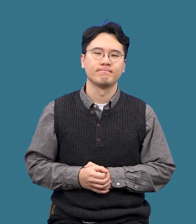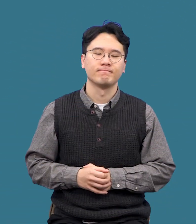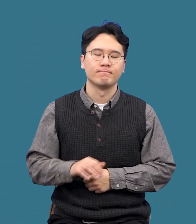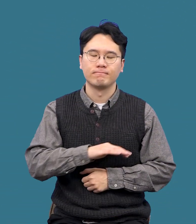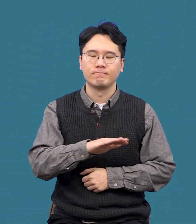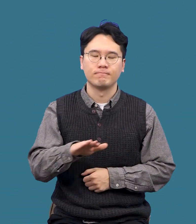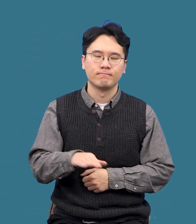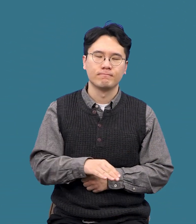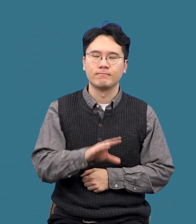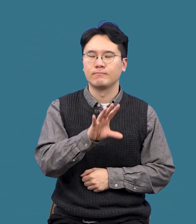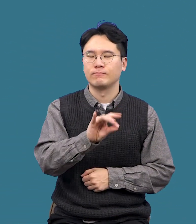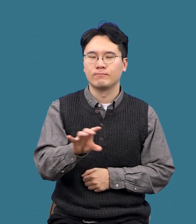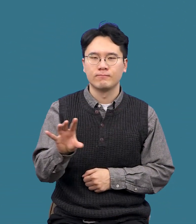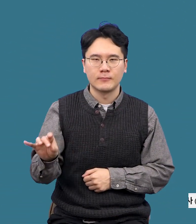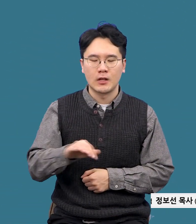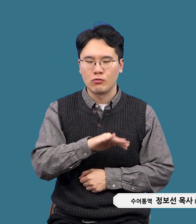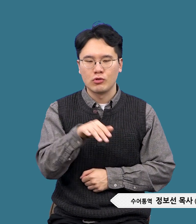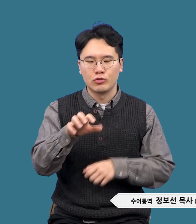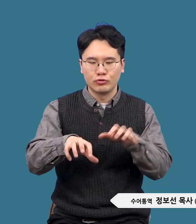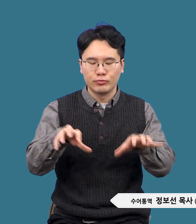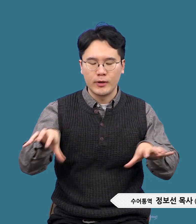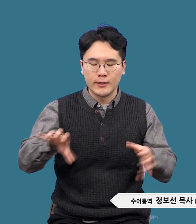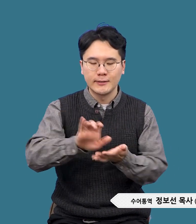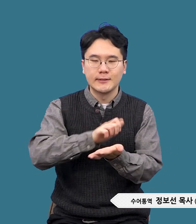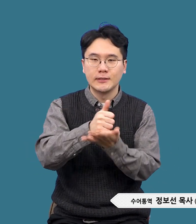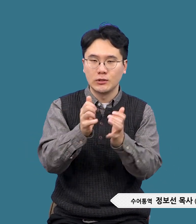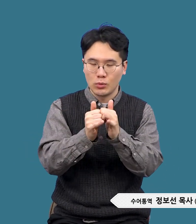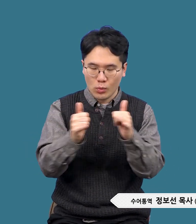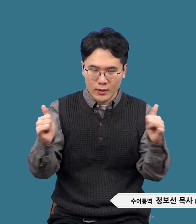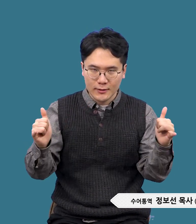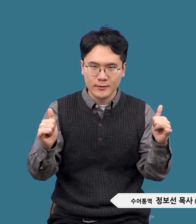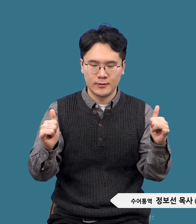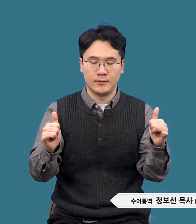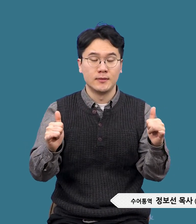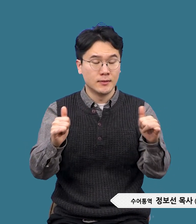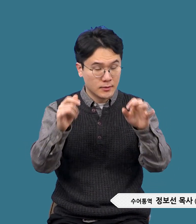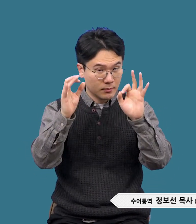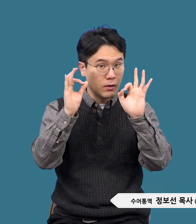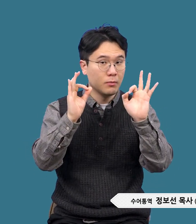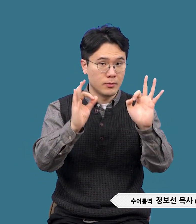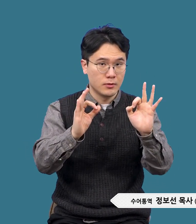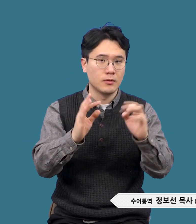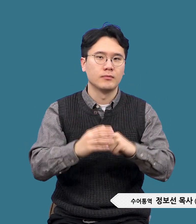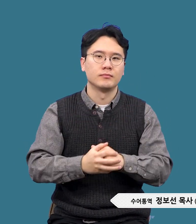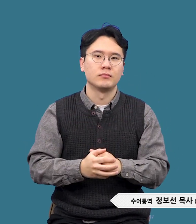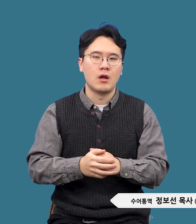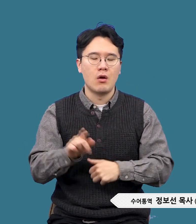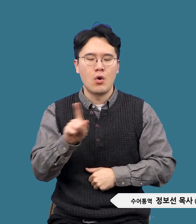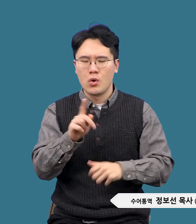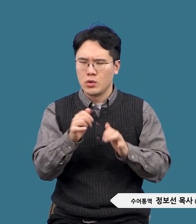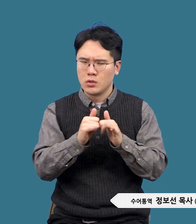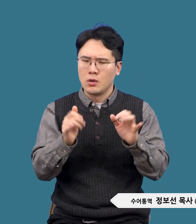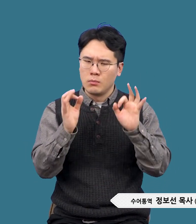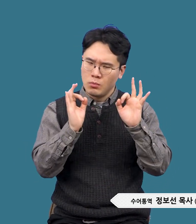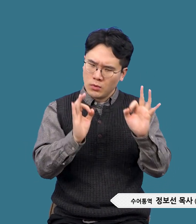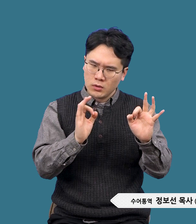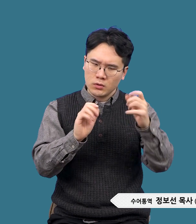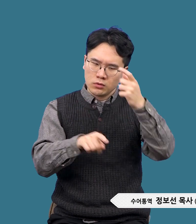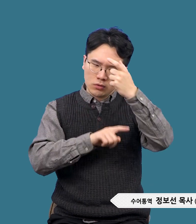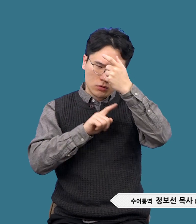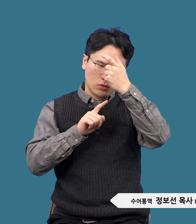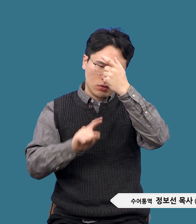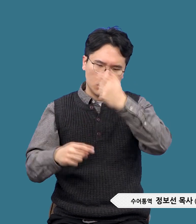우리는 종종 우리 주변의 그리스도인 동역자들을 바라보면서 어떤 사람을 보면 성도가 된